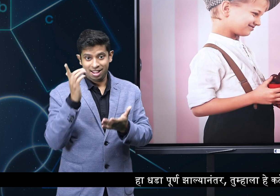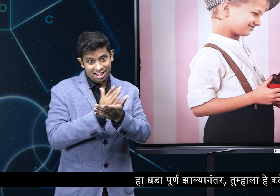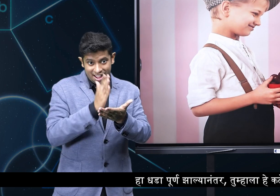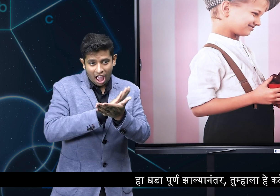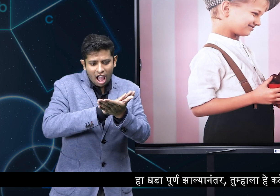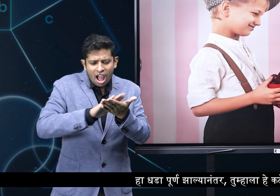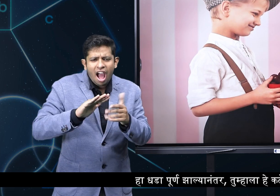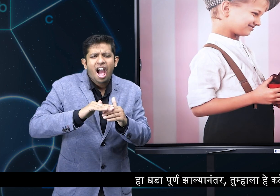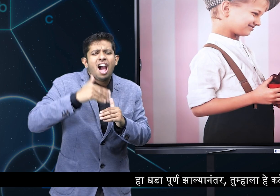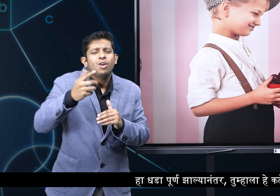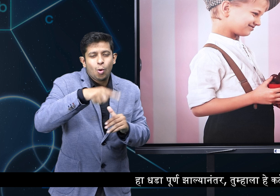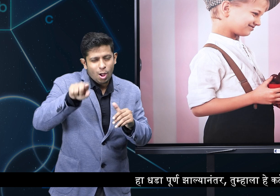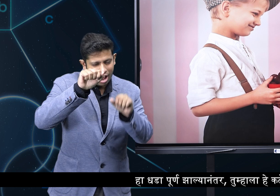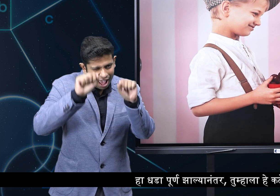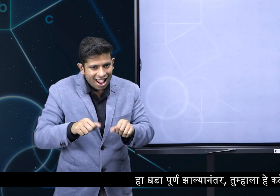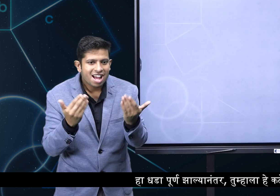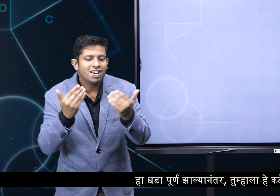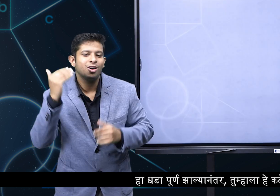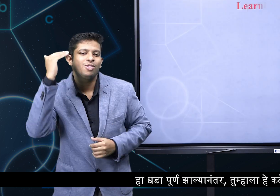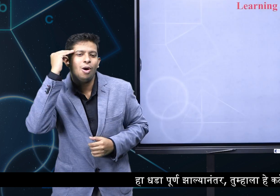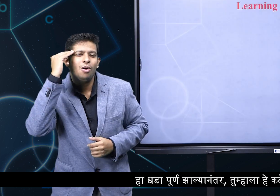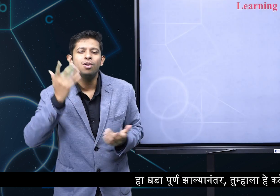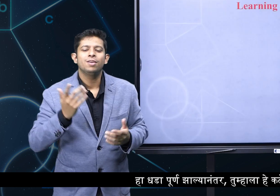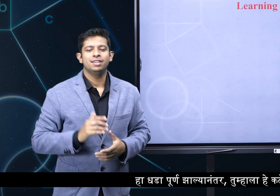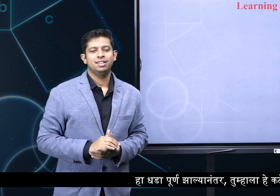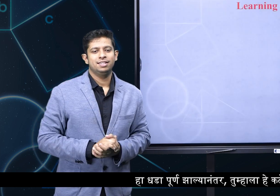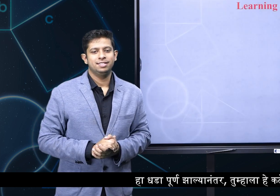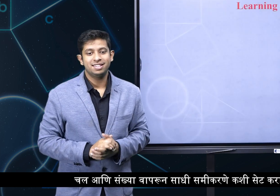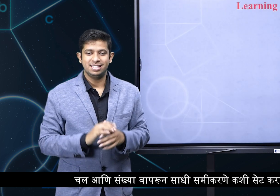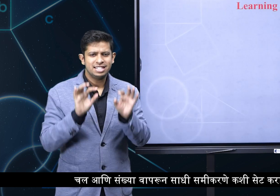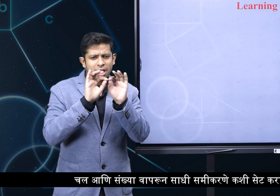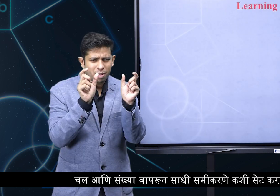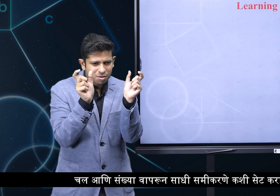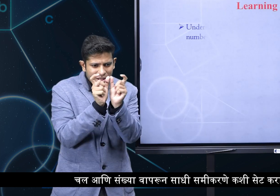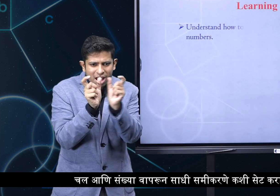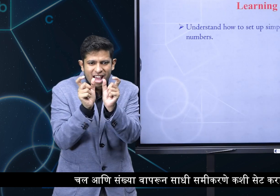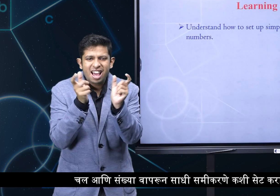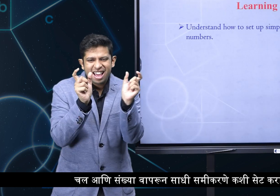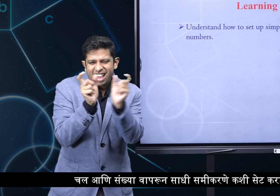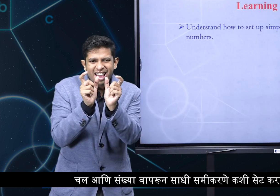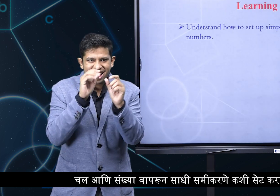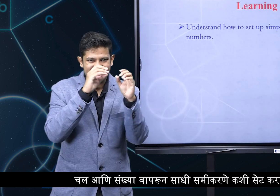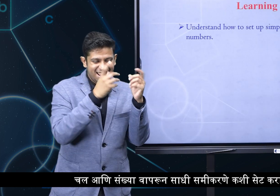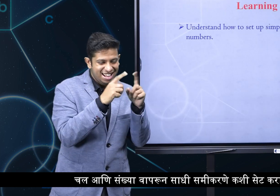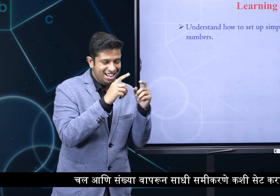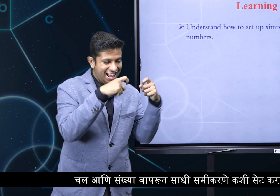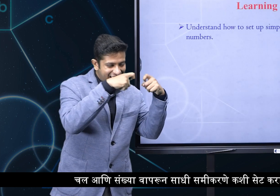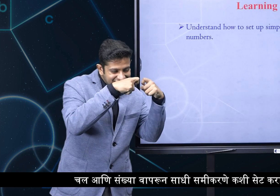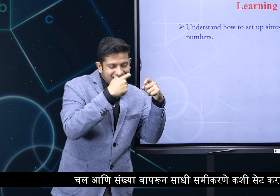हा धडा पूर्ण झाल्यानंतर तुम्हाला हे कळेल. चल आणि संख्या वापरून साधी समीकरणे कशी सेट